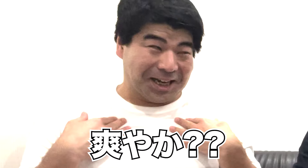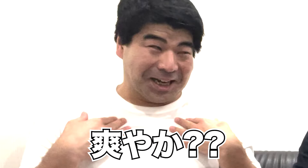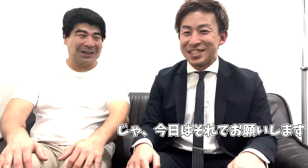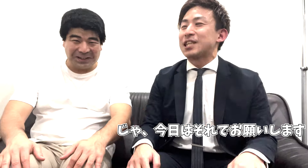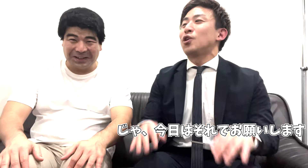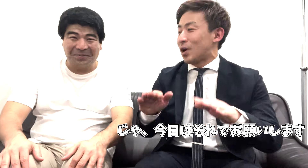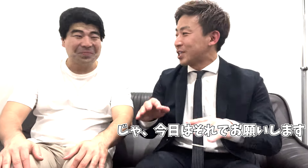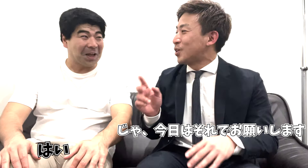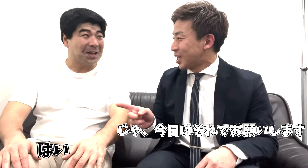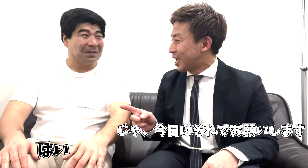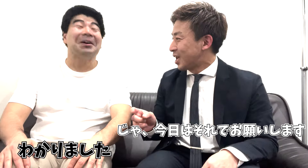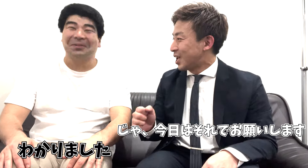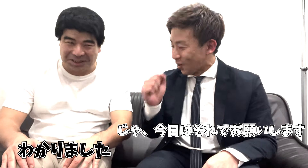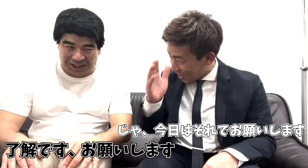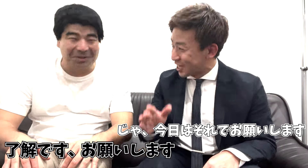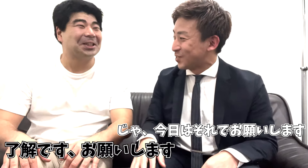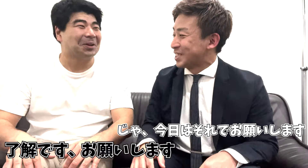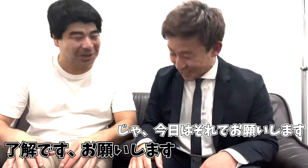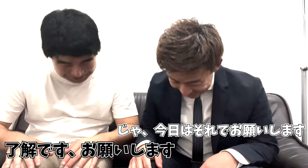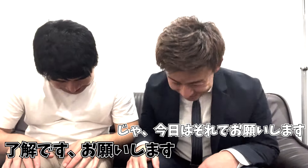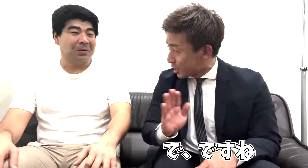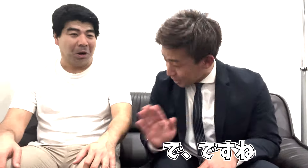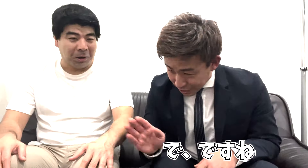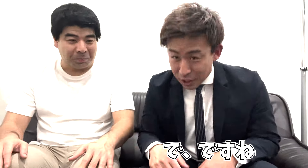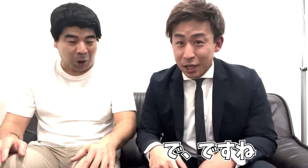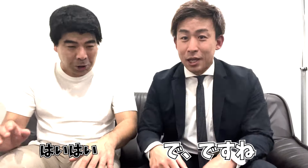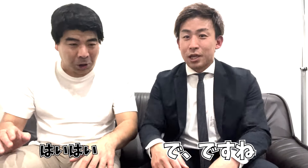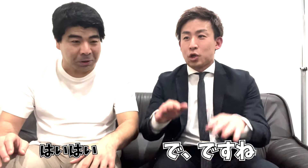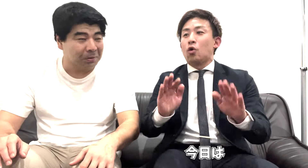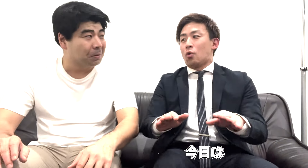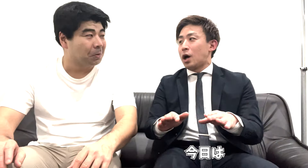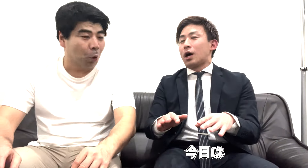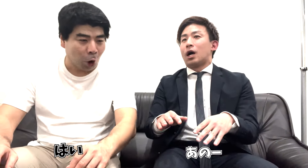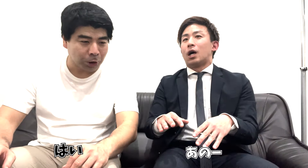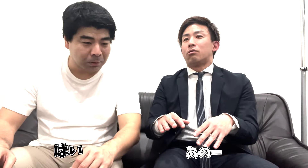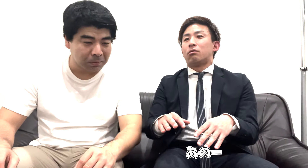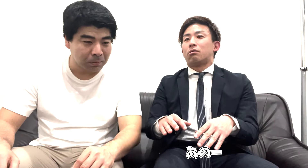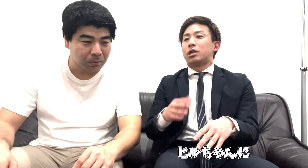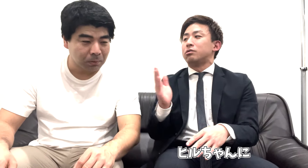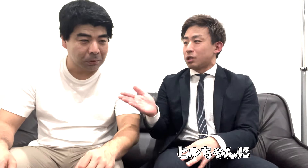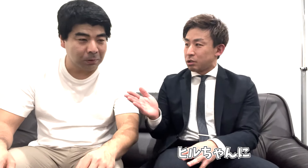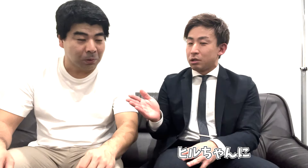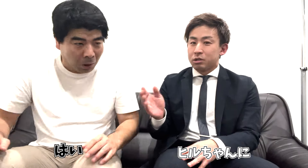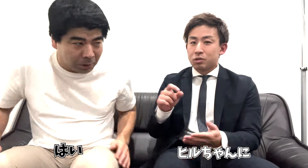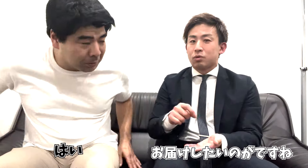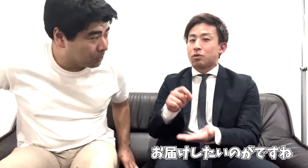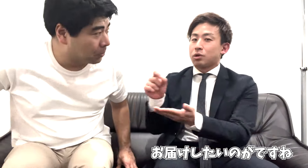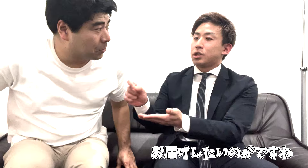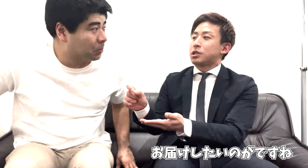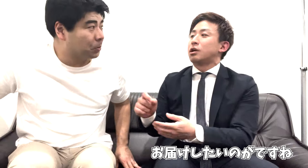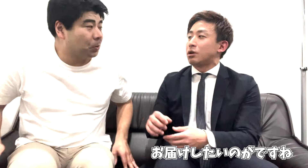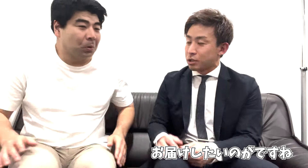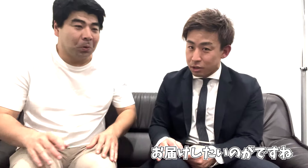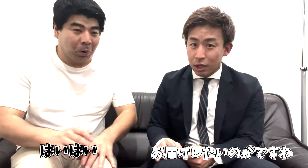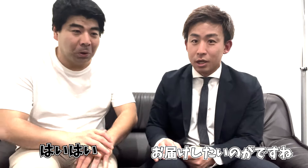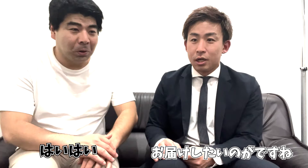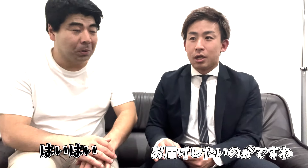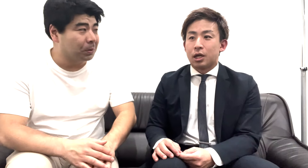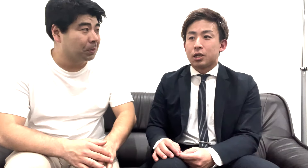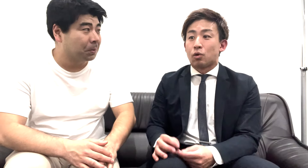じゃあ今日はそれで、は い、わかりました。 お願いします。 お願いします。 でですね、 はいはい、 今日は、 はい、 あのヒルちゃん が お届けしたいのはですね、 はいはい、